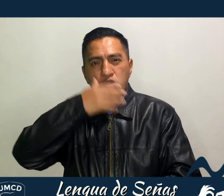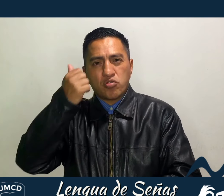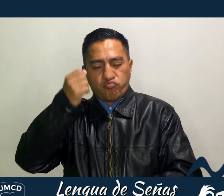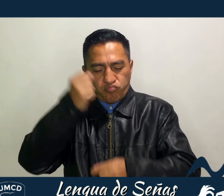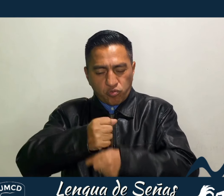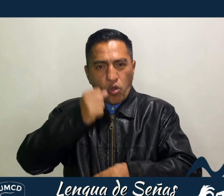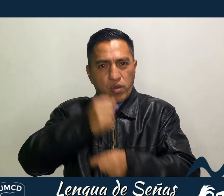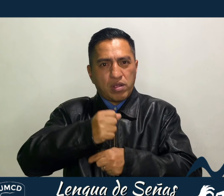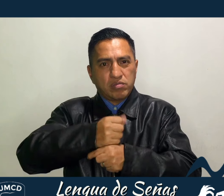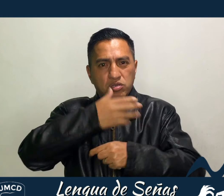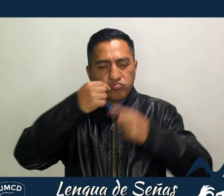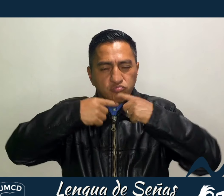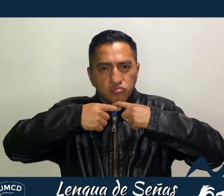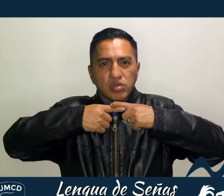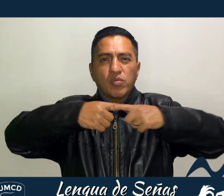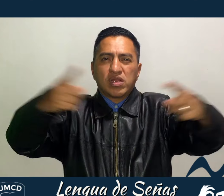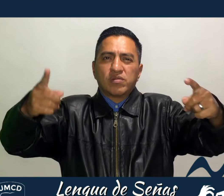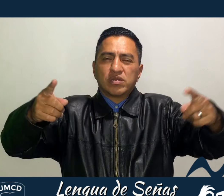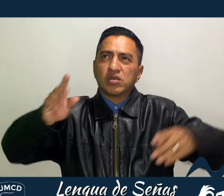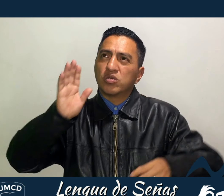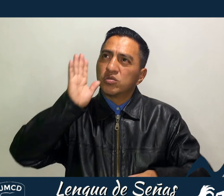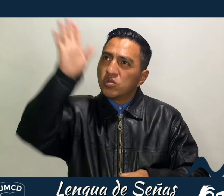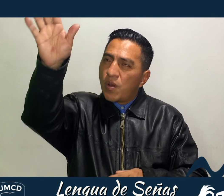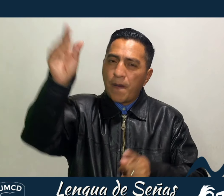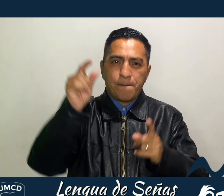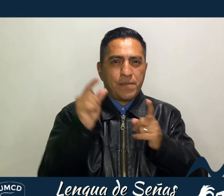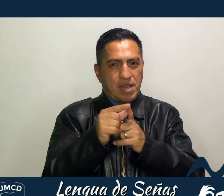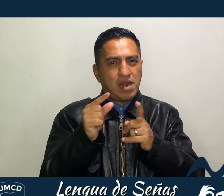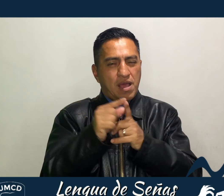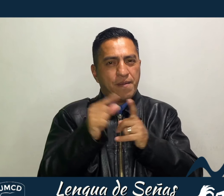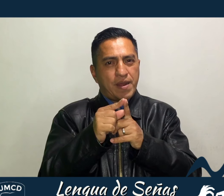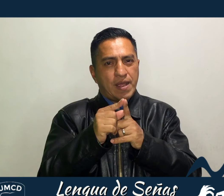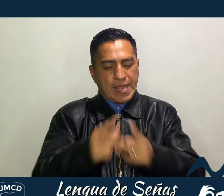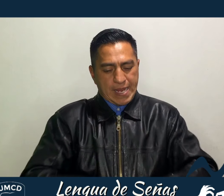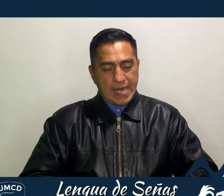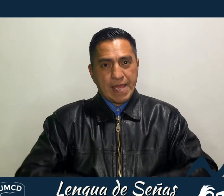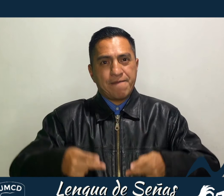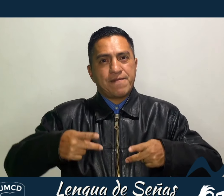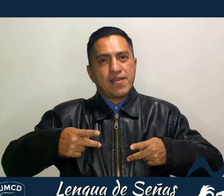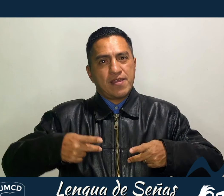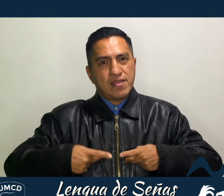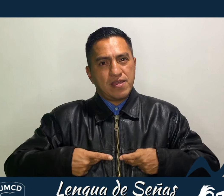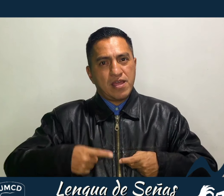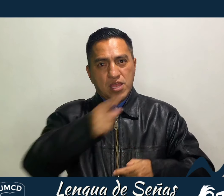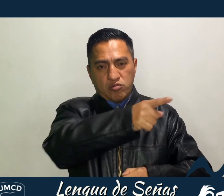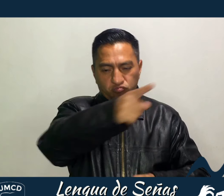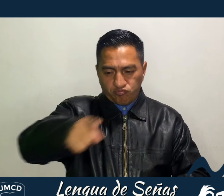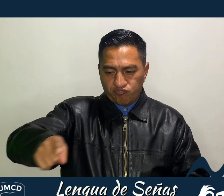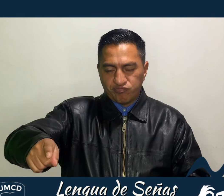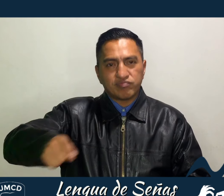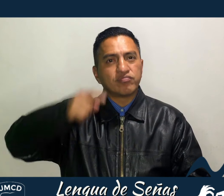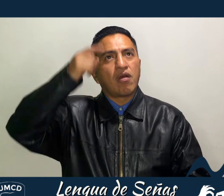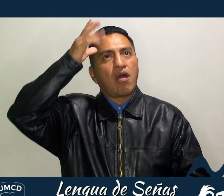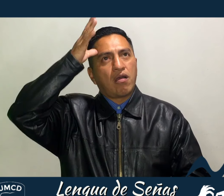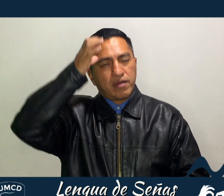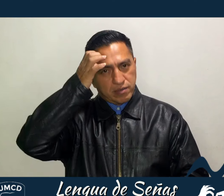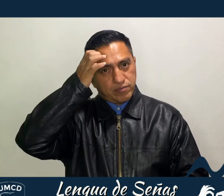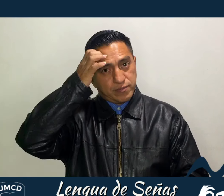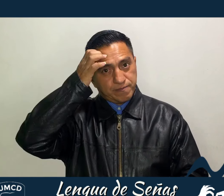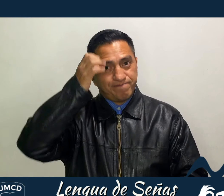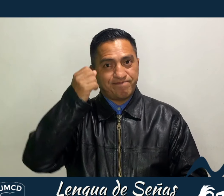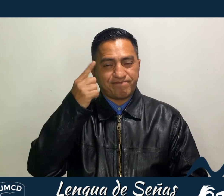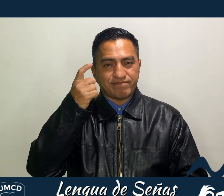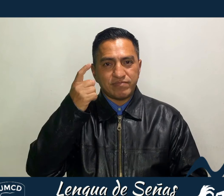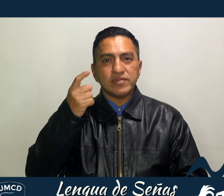cambio obrar por medio de la proclamación de su palabra en la vida de los que creen. Y es